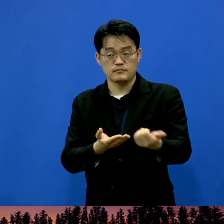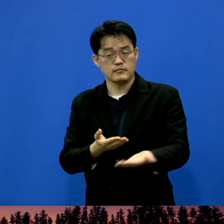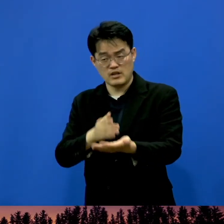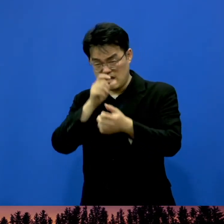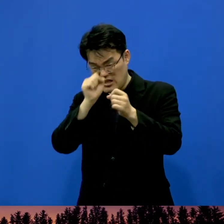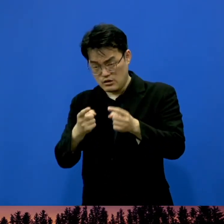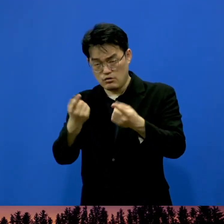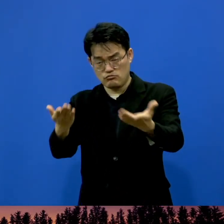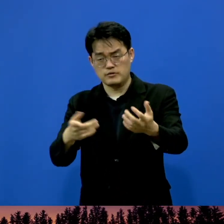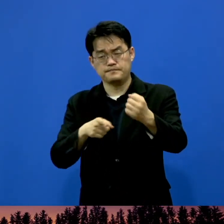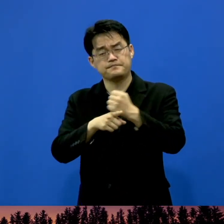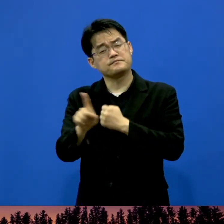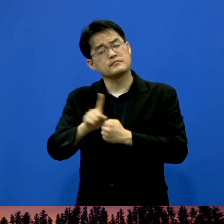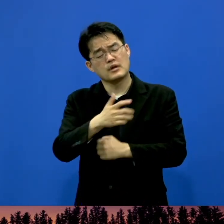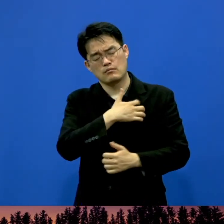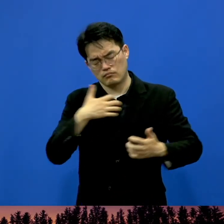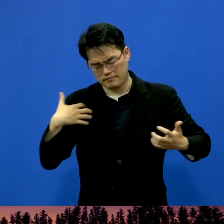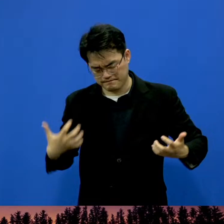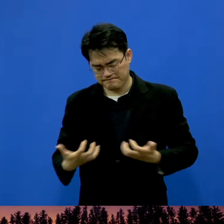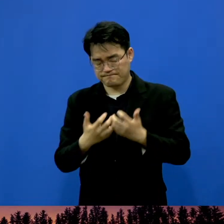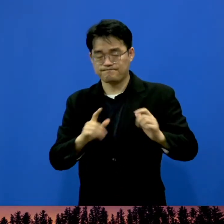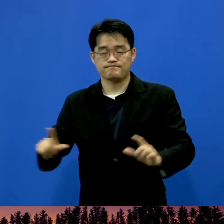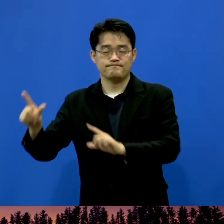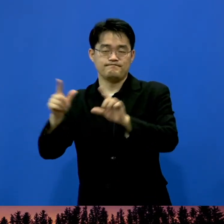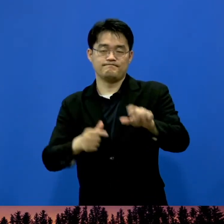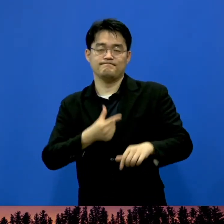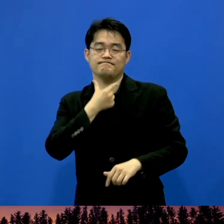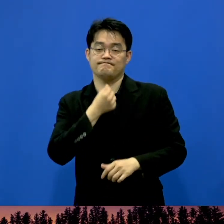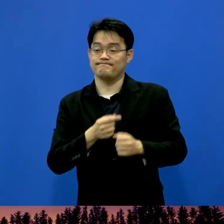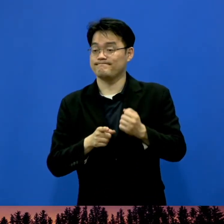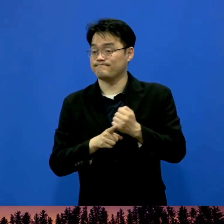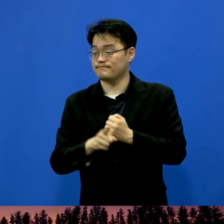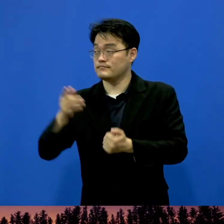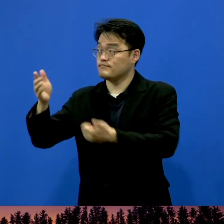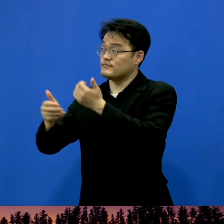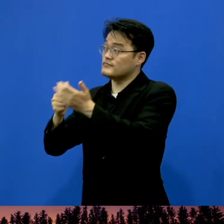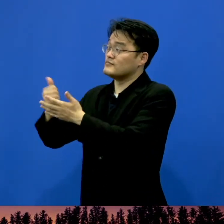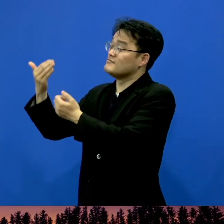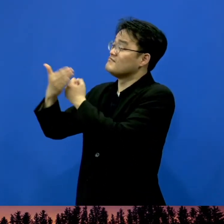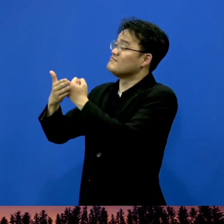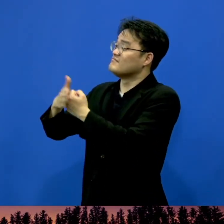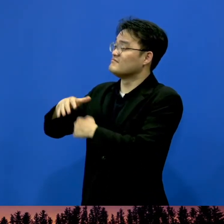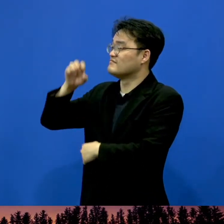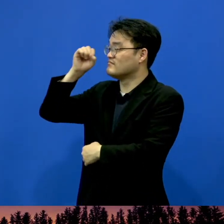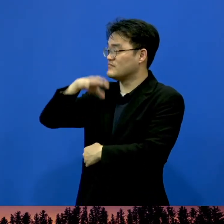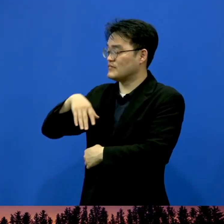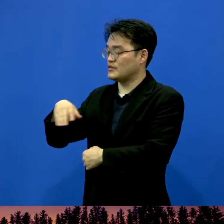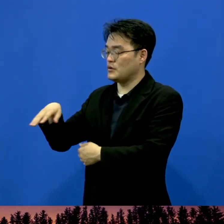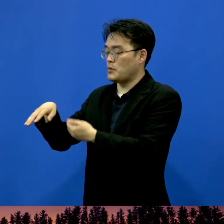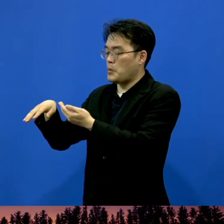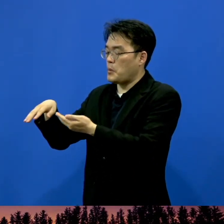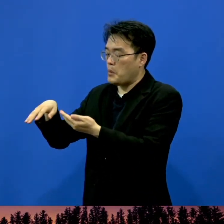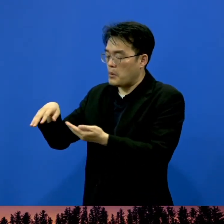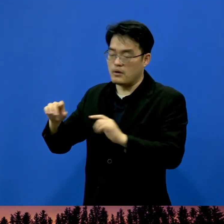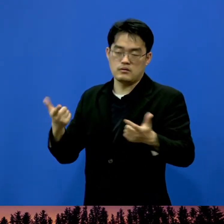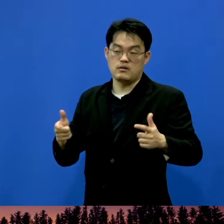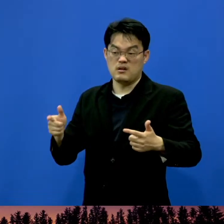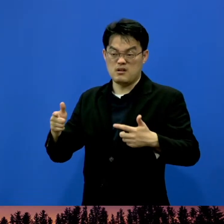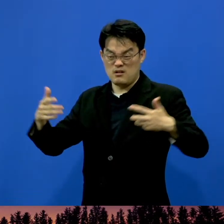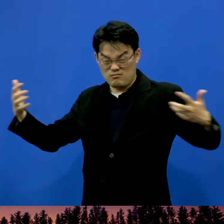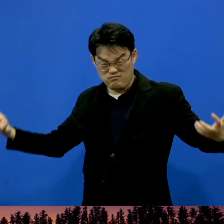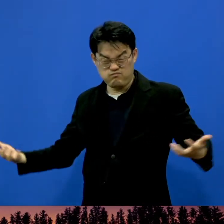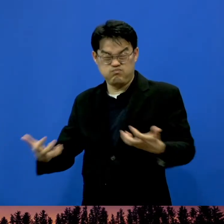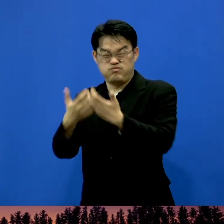것은 풍성한 삶을 원하신다는 뜻입니다. 하나님의 은혜는 그냥 졸졸 흐르는 게 아니라 측량할 수 없는 그리스도의 풍성,